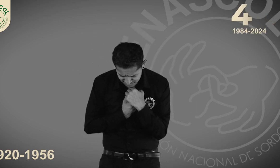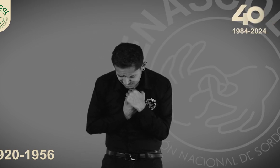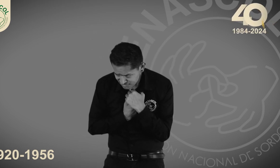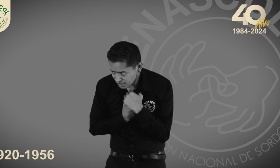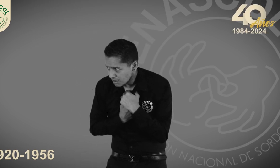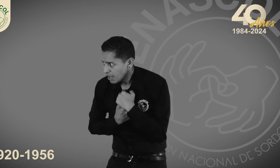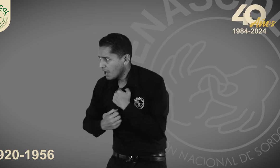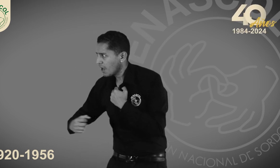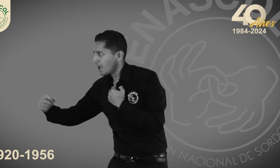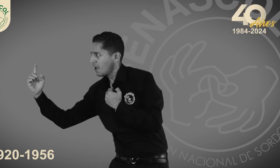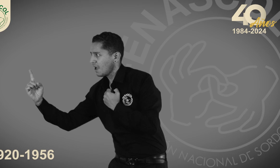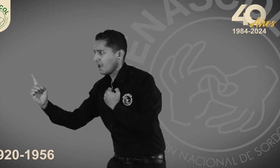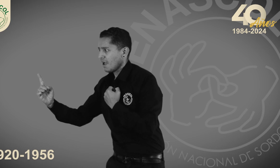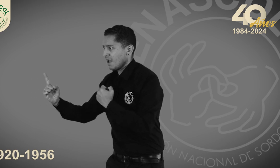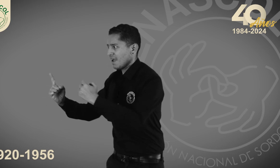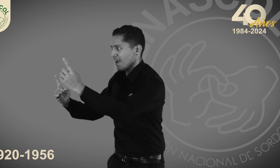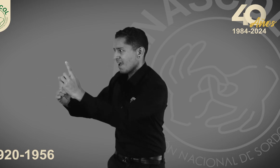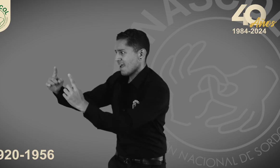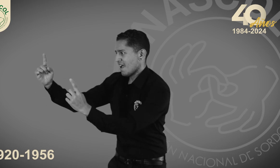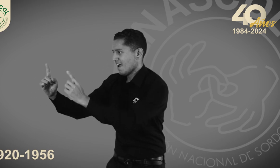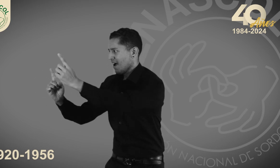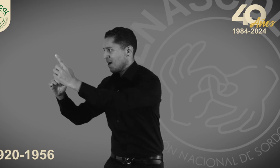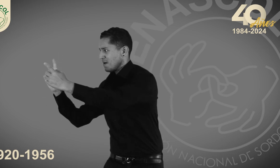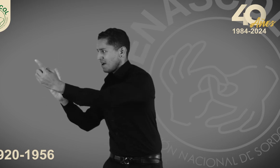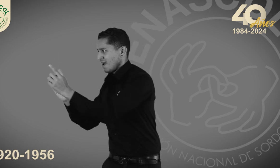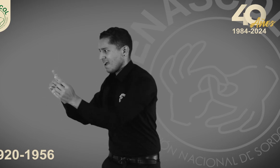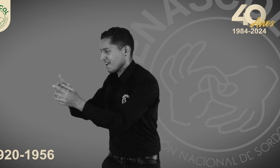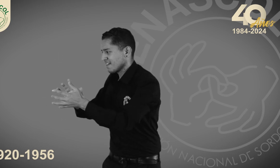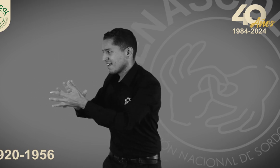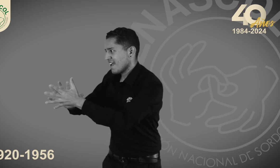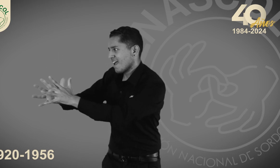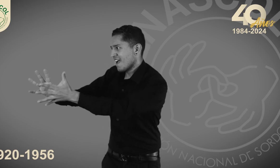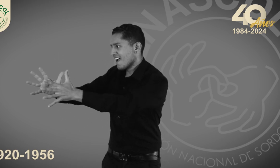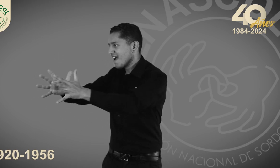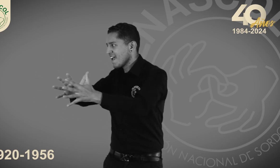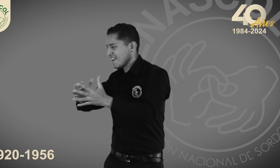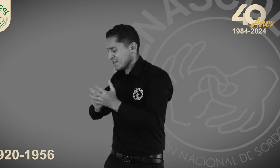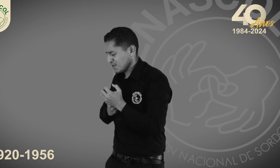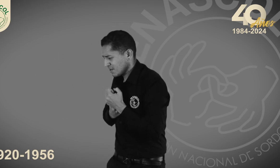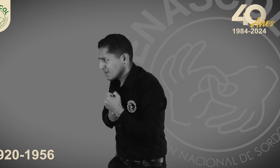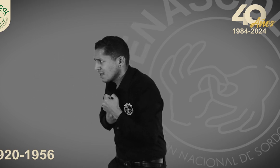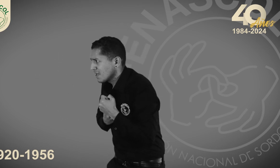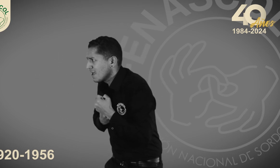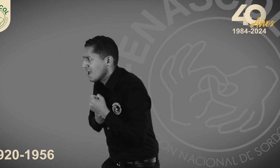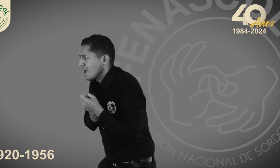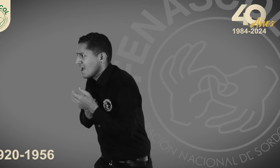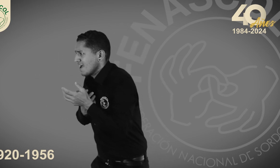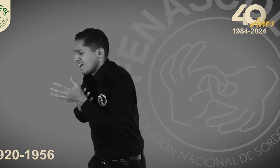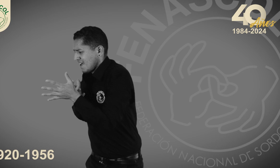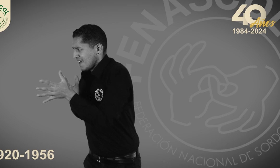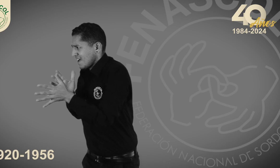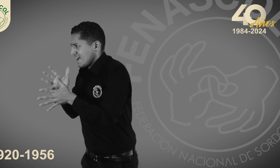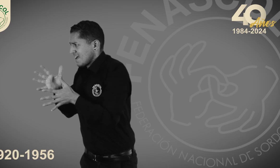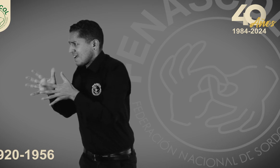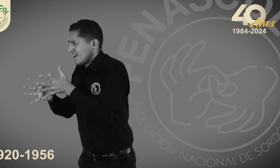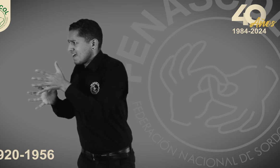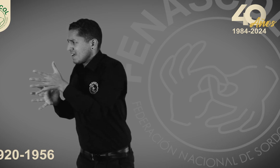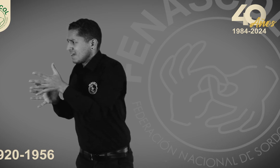duele! ¡Qué tan oscuro! ¡Qué tan aislado! ¡Una, dos, muchas manos felices que gritan! Mis manos